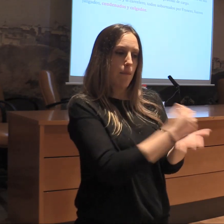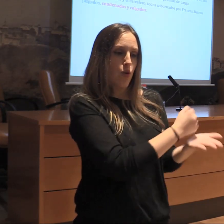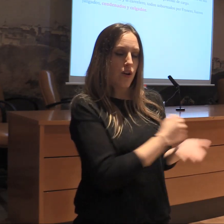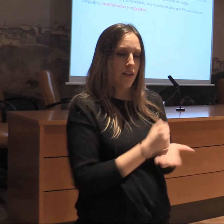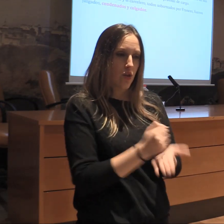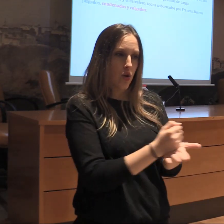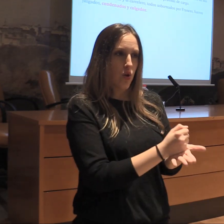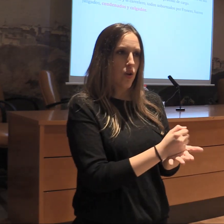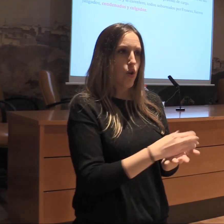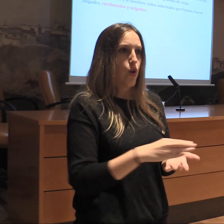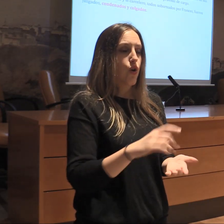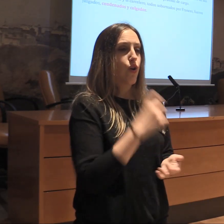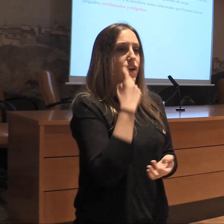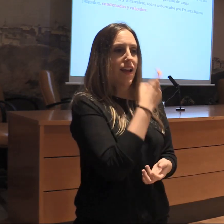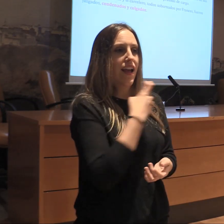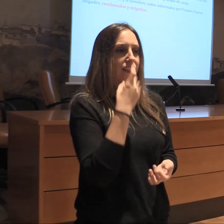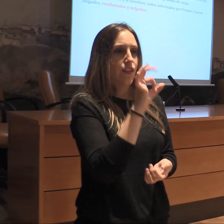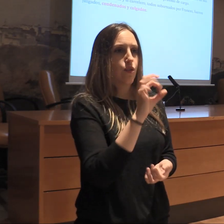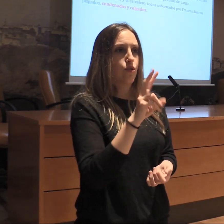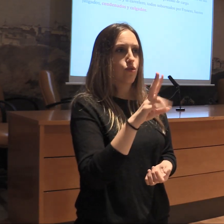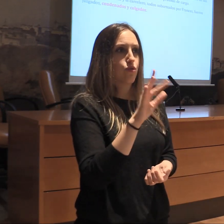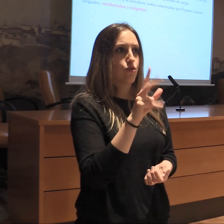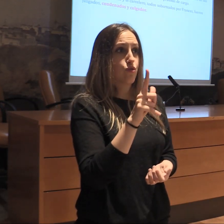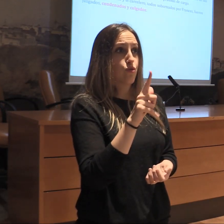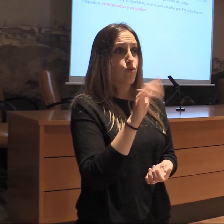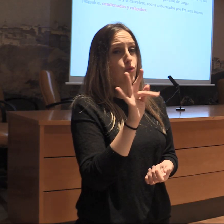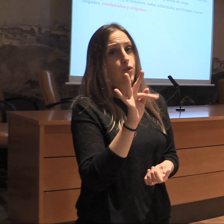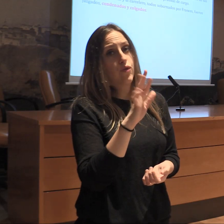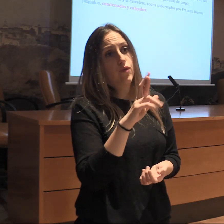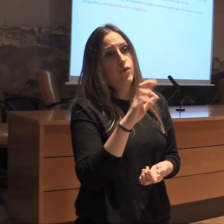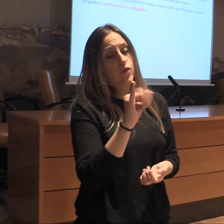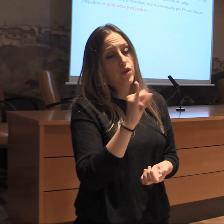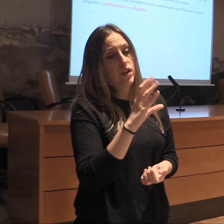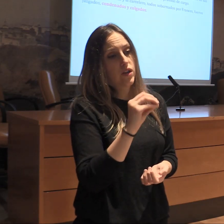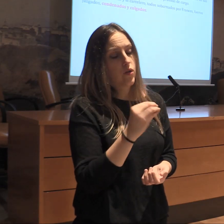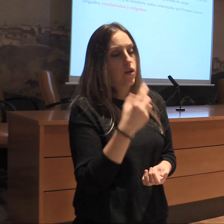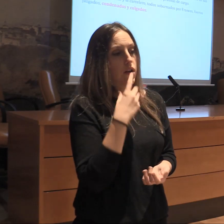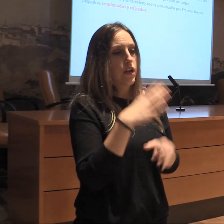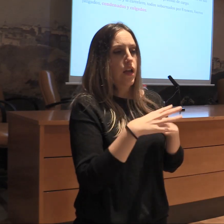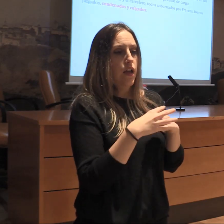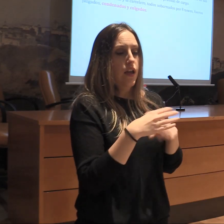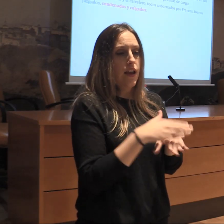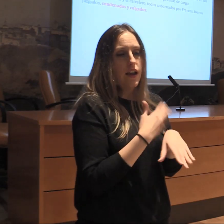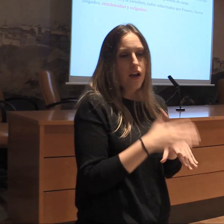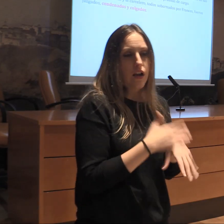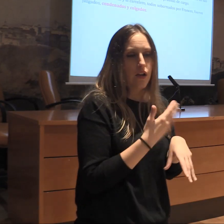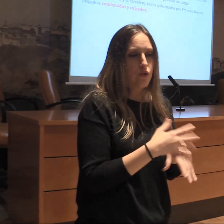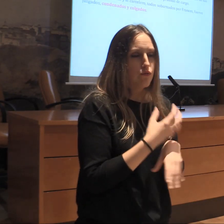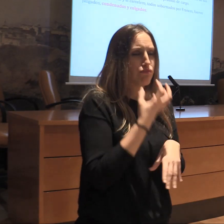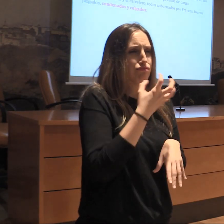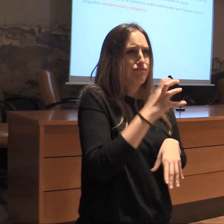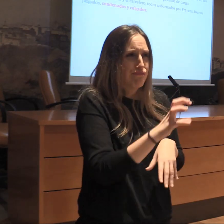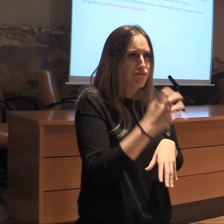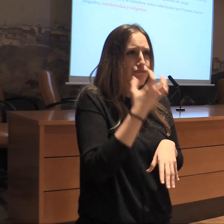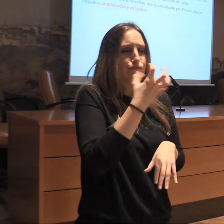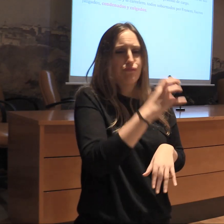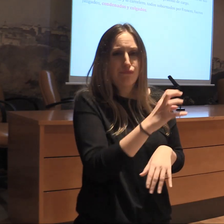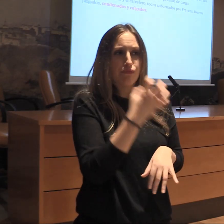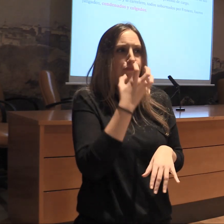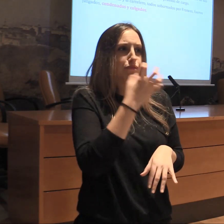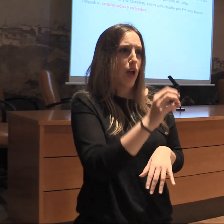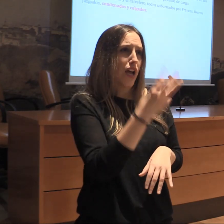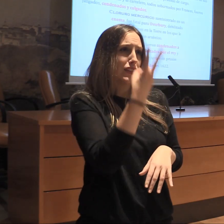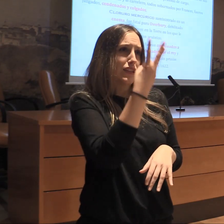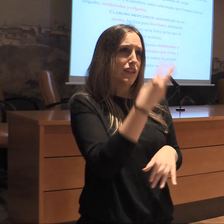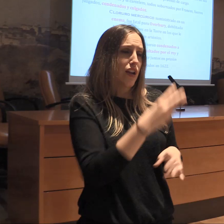salfumán, que es ácido sulfúrico, que tuvo al gato maullando durante 3 noches, entonces, bueno, eso era mucho tiempo, luego arsénico,